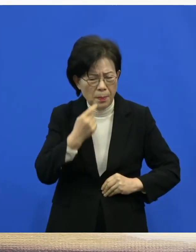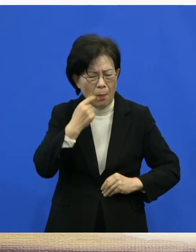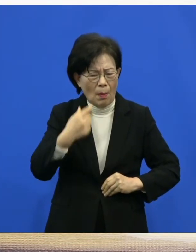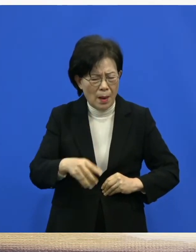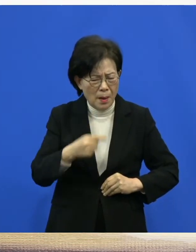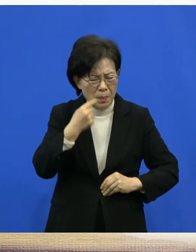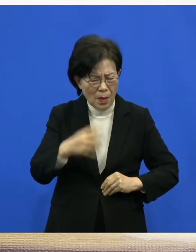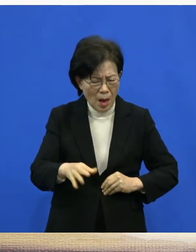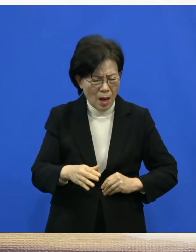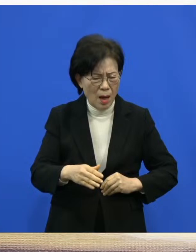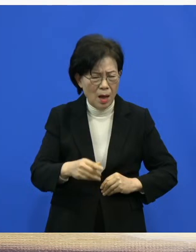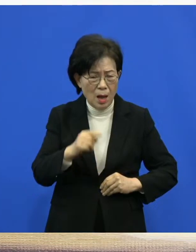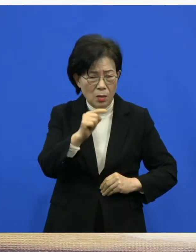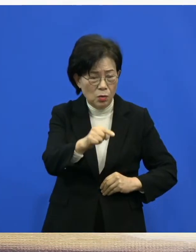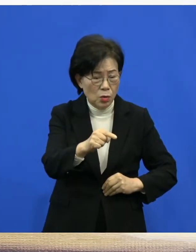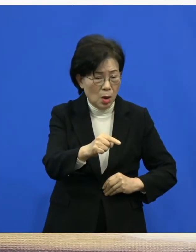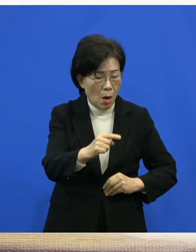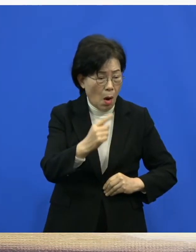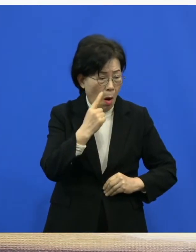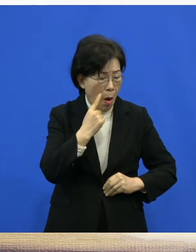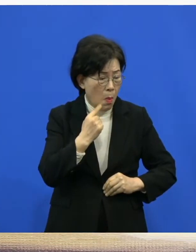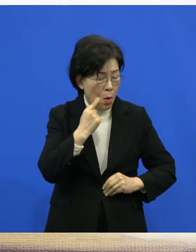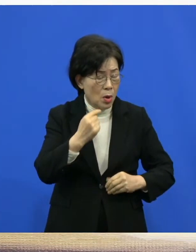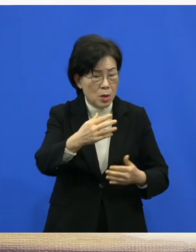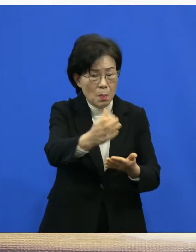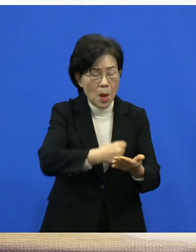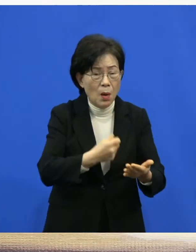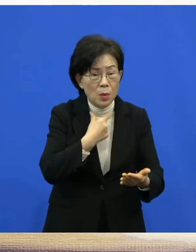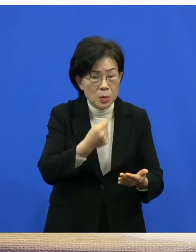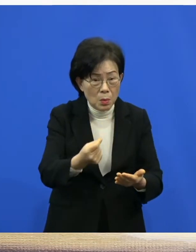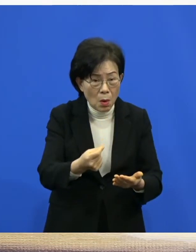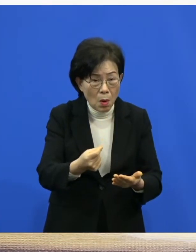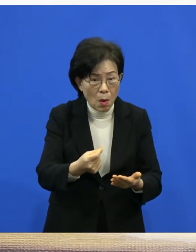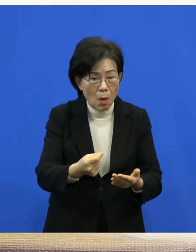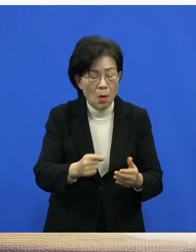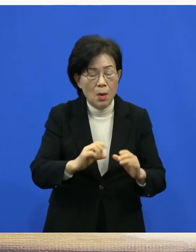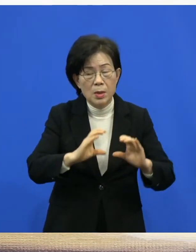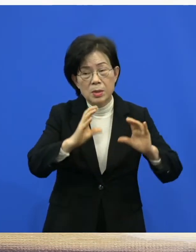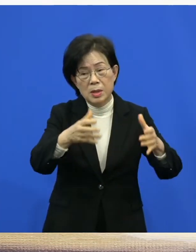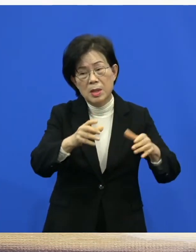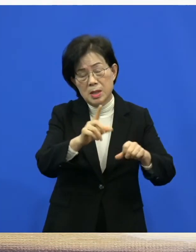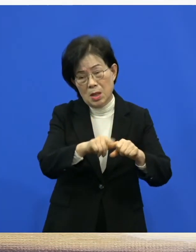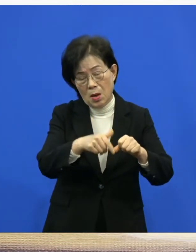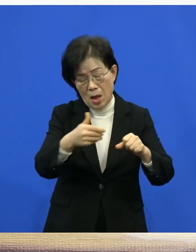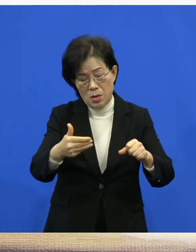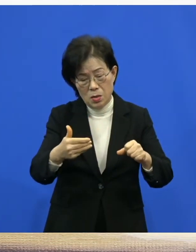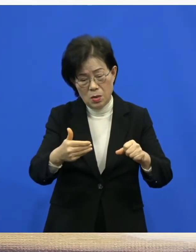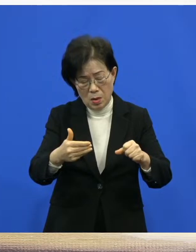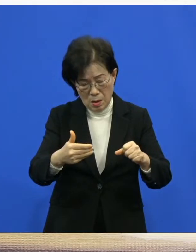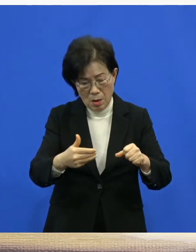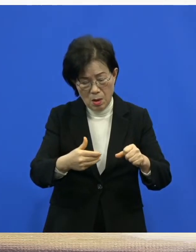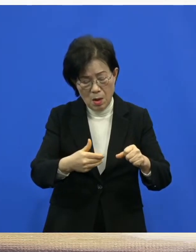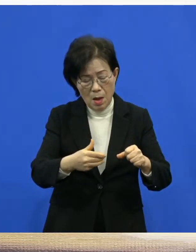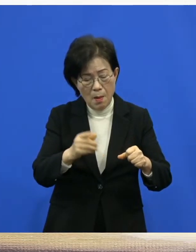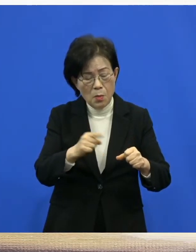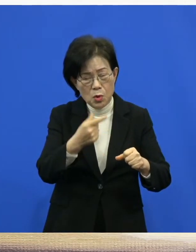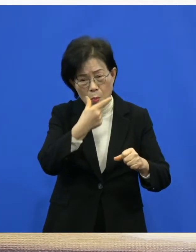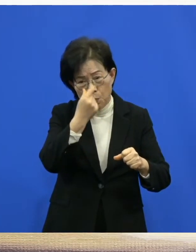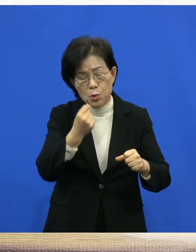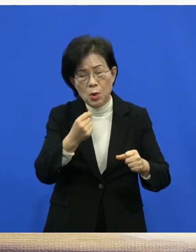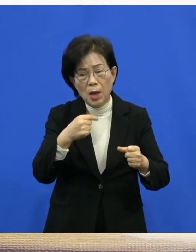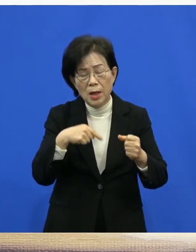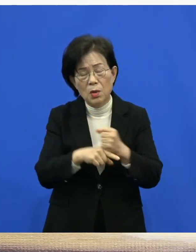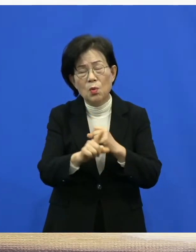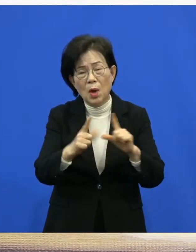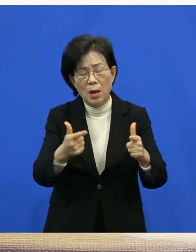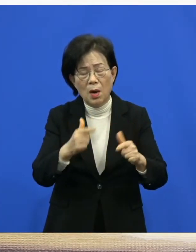것을 넘보고 빼앗으려고 하는 거. 그 세상이 갈수록 또 포악해지는 이유는 무엇이 부족해서가 아니라 하나님으로부터